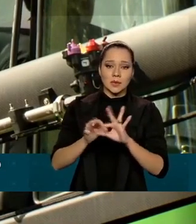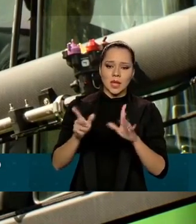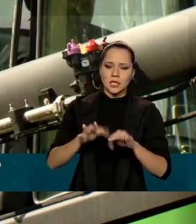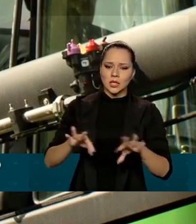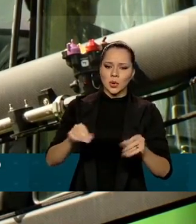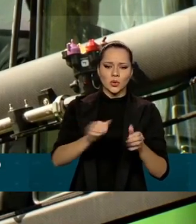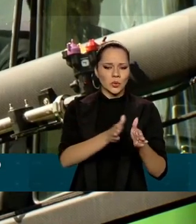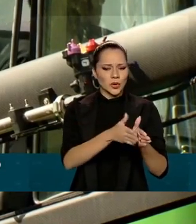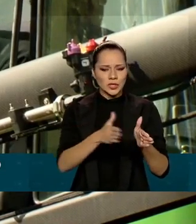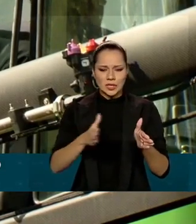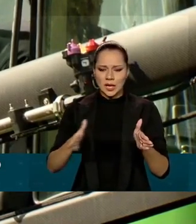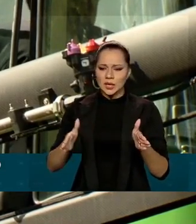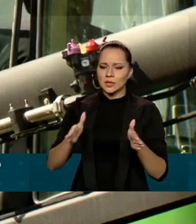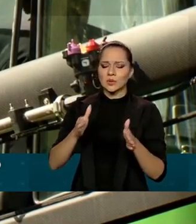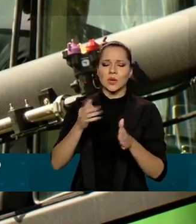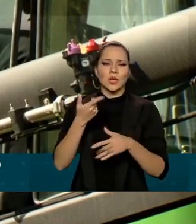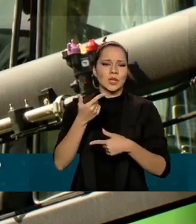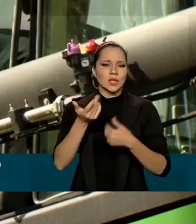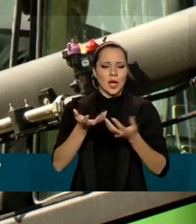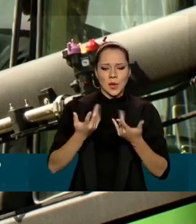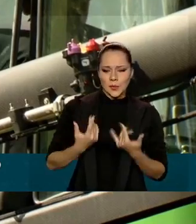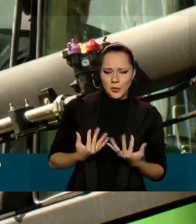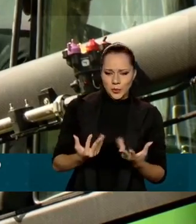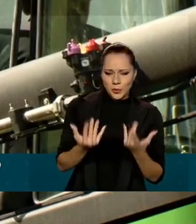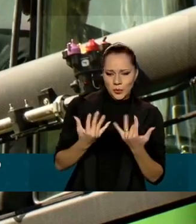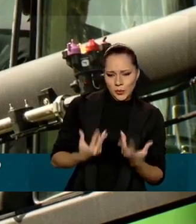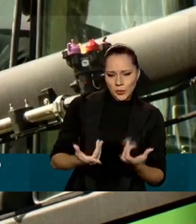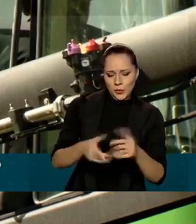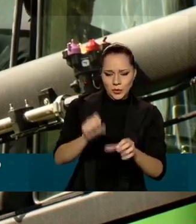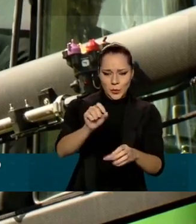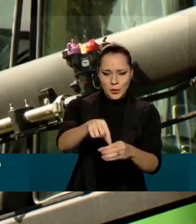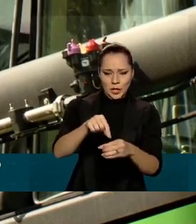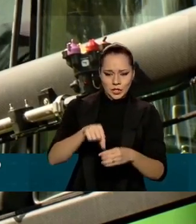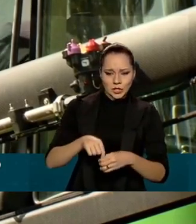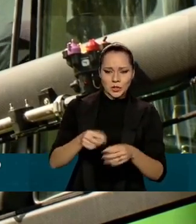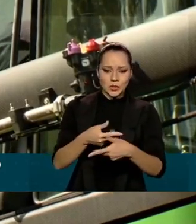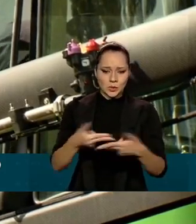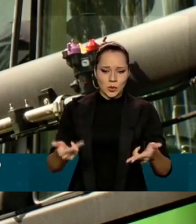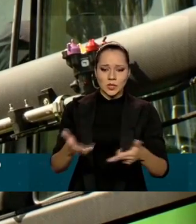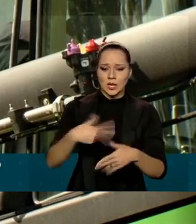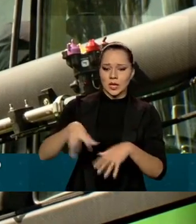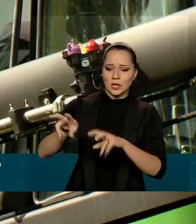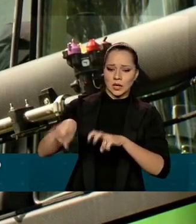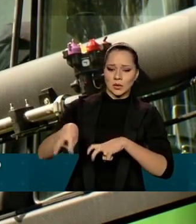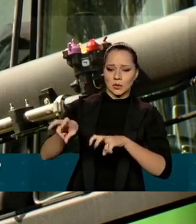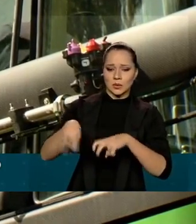todo o processo da produção na agricultura.